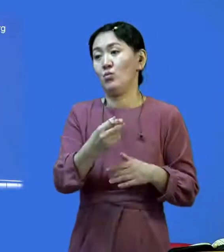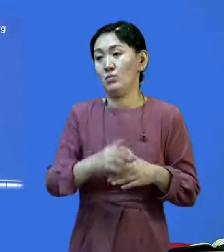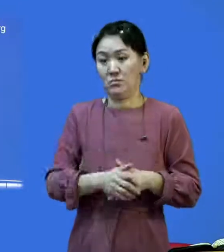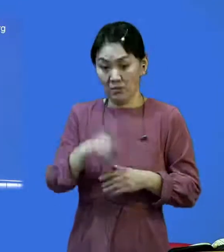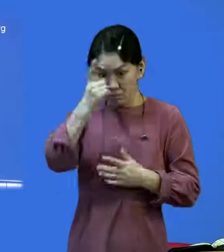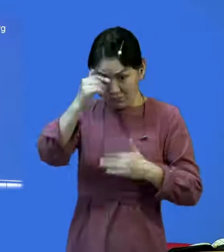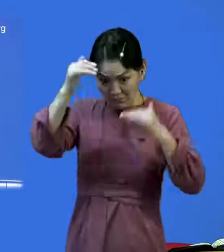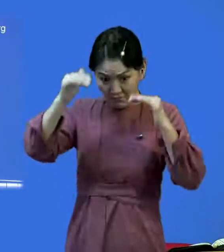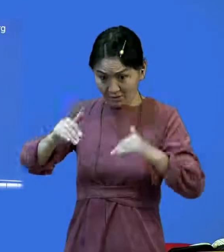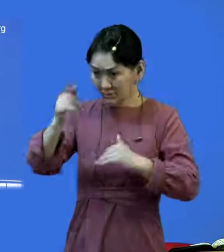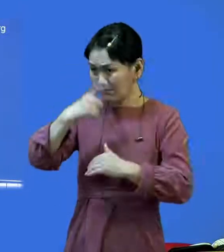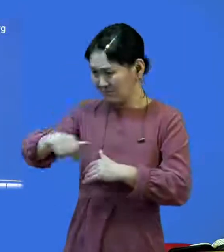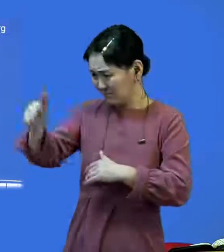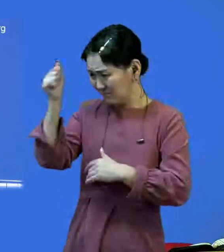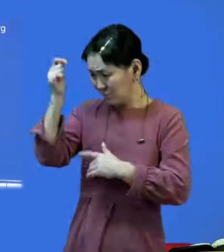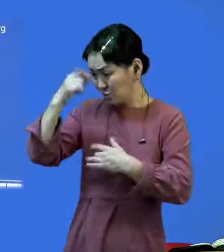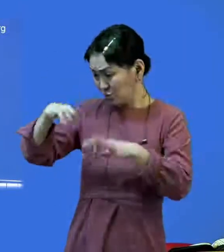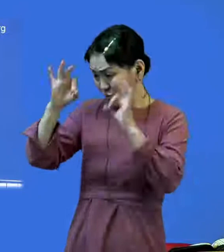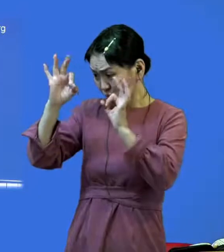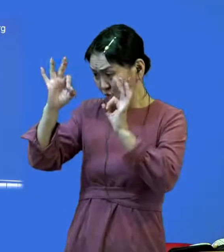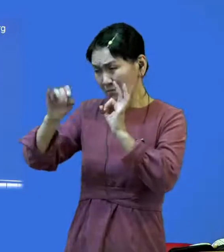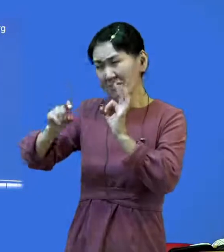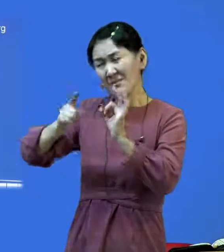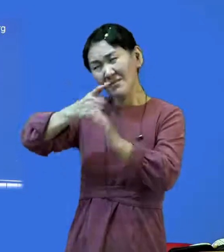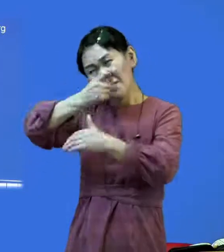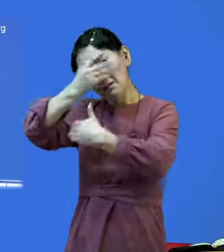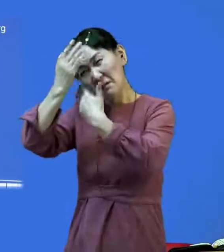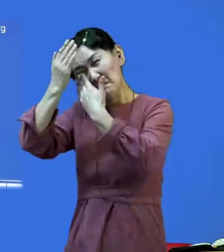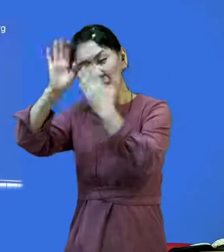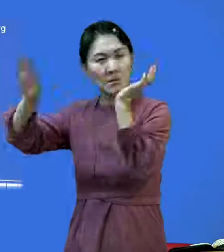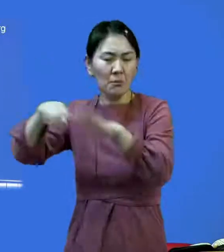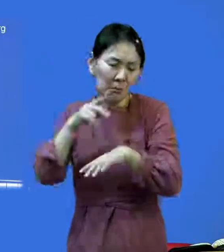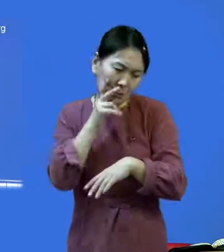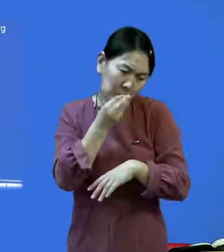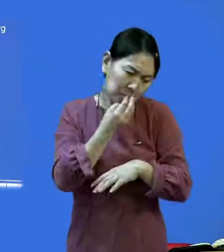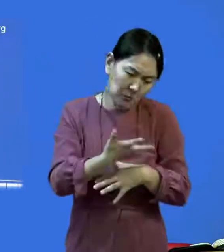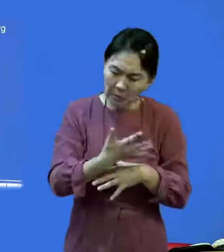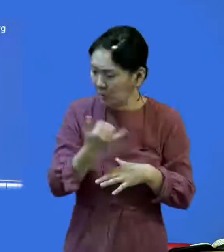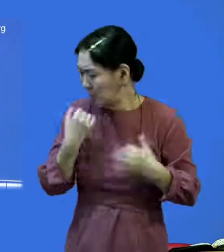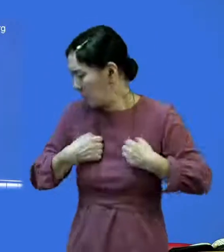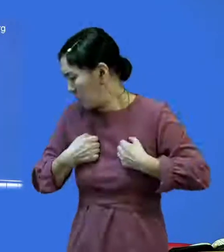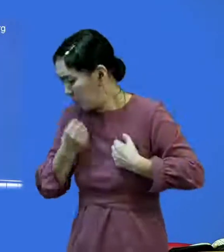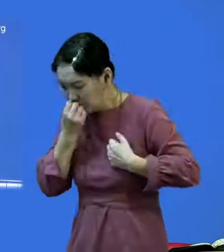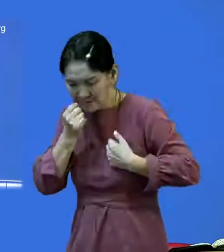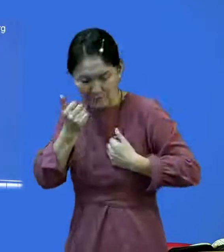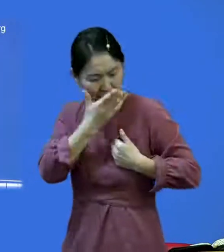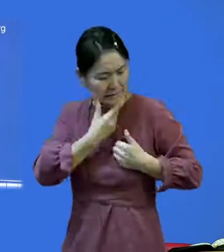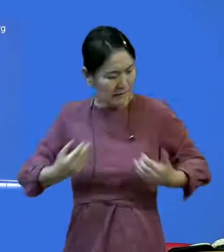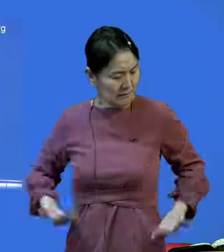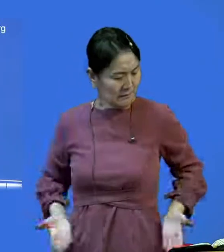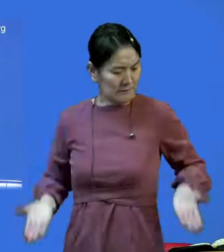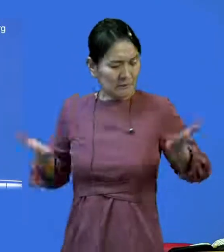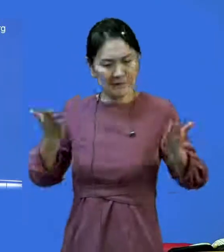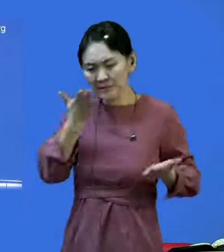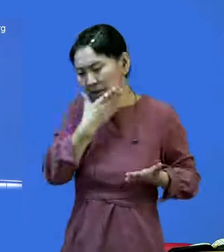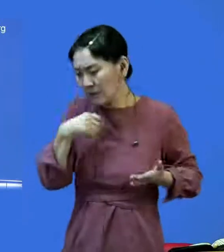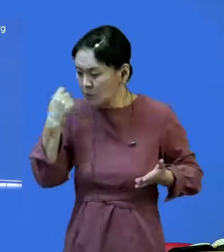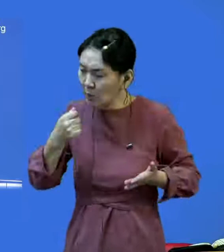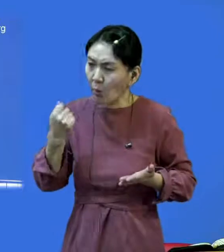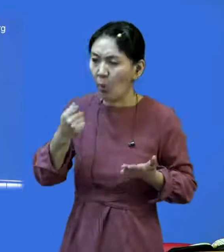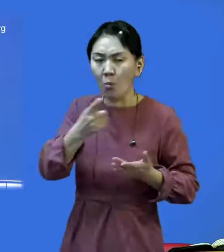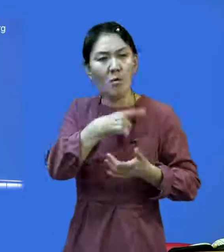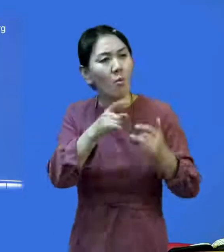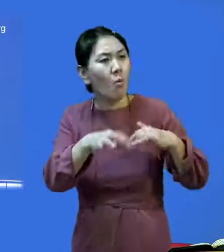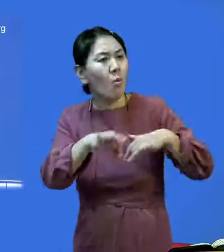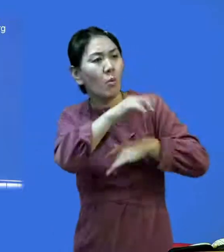Бурхны хаанчлал зөвхт байдлыг эрхийн орн тийм ээ юу идэх вэ, юу уух лээ, тийм ээ яаж сайхан идэж уух вэ, хинтээ хурмаа